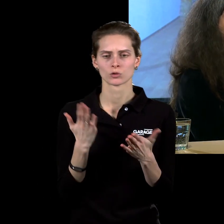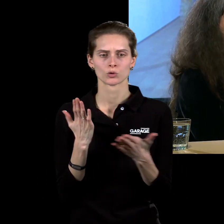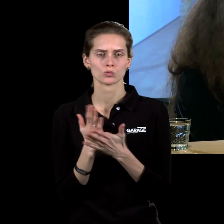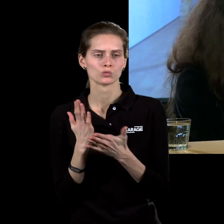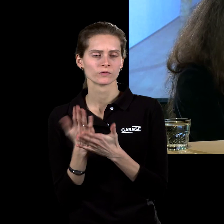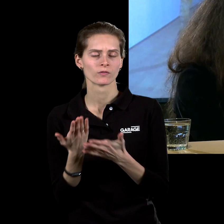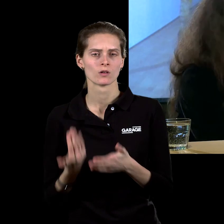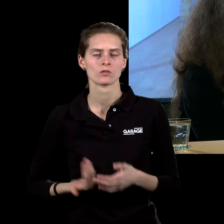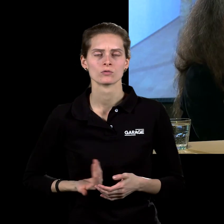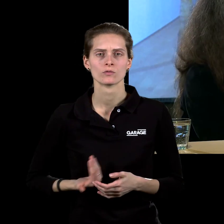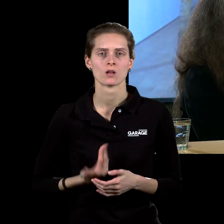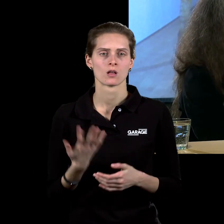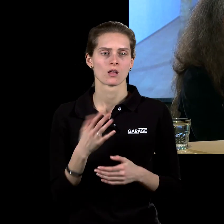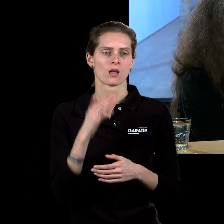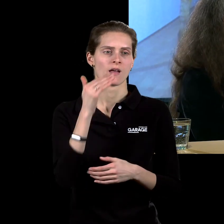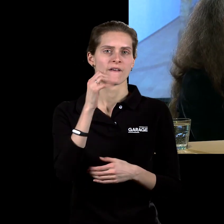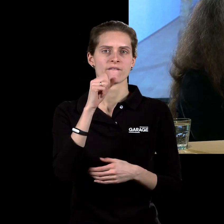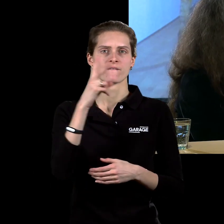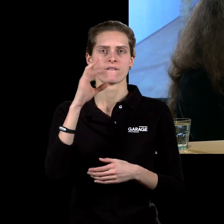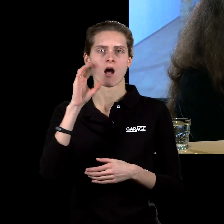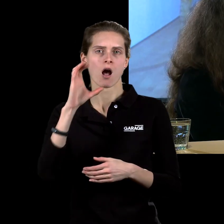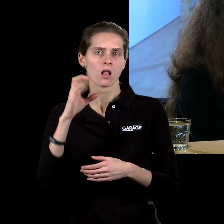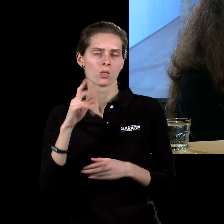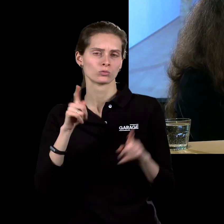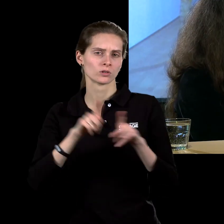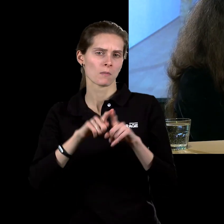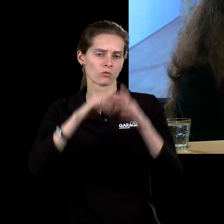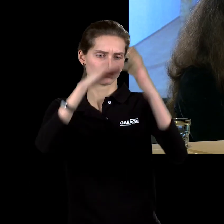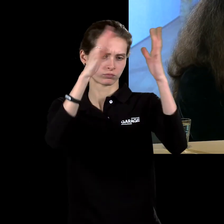некие фаллические символы,